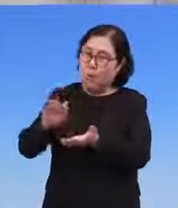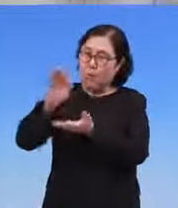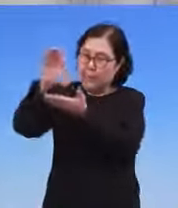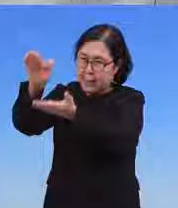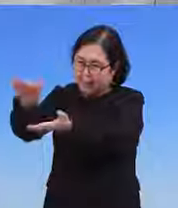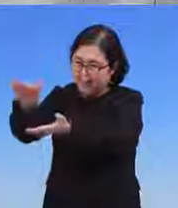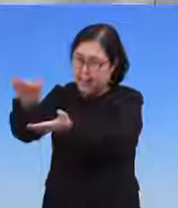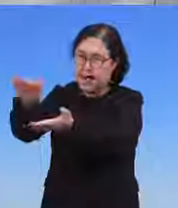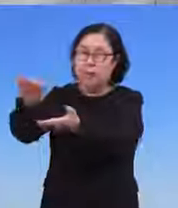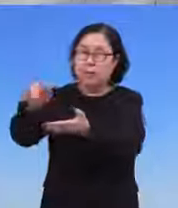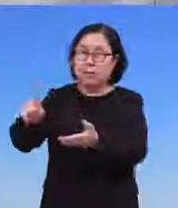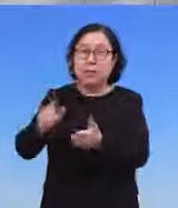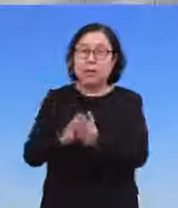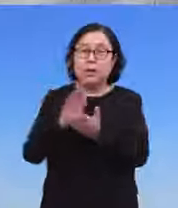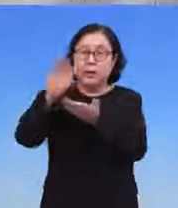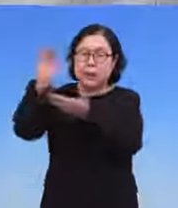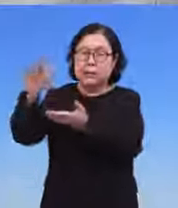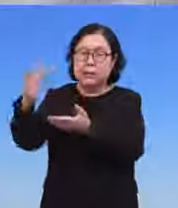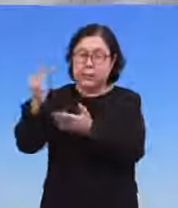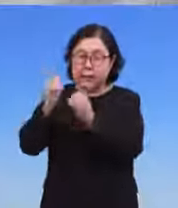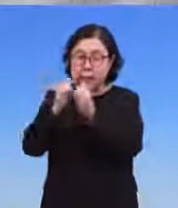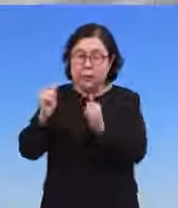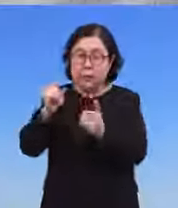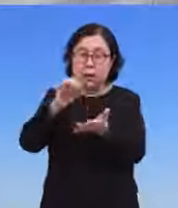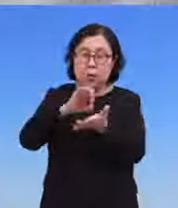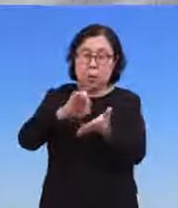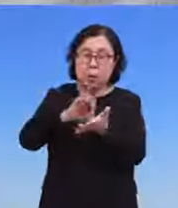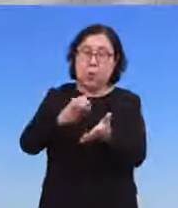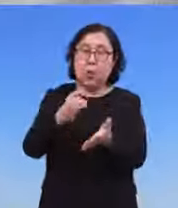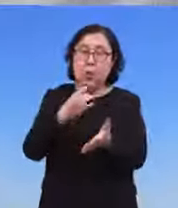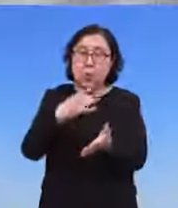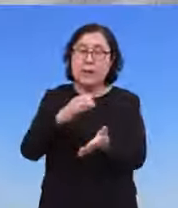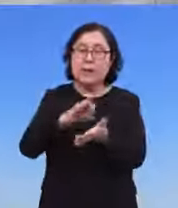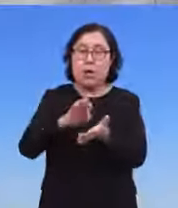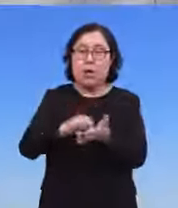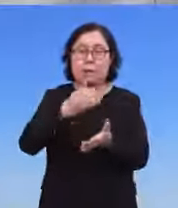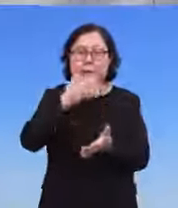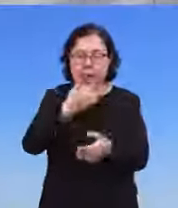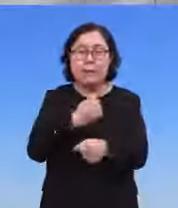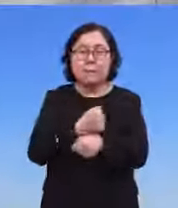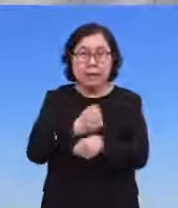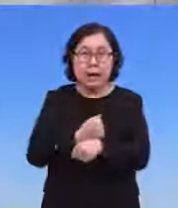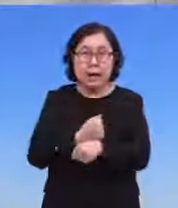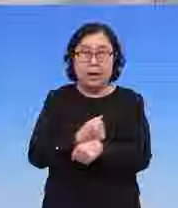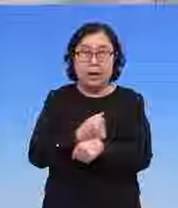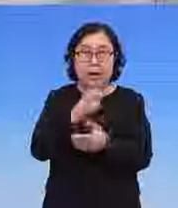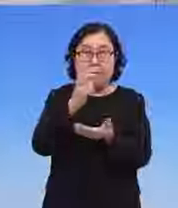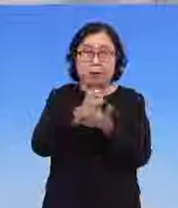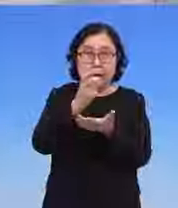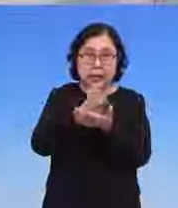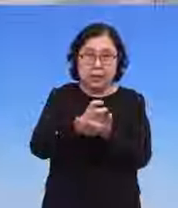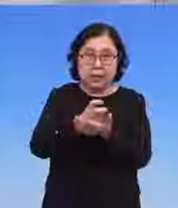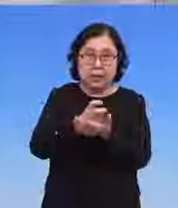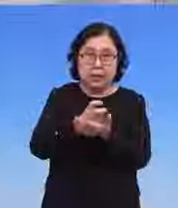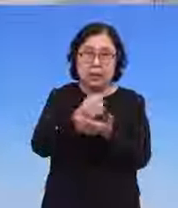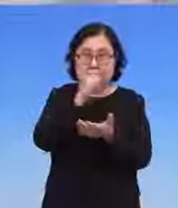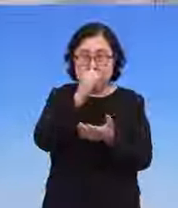그러면 기증받은 단체나 개인이 그 용도로만 쓸 수밖에 없대요. 이 법적으로 이렇게 장치가 돼